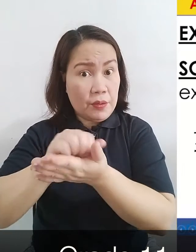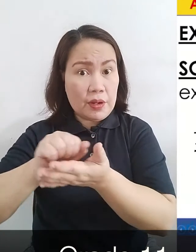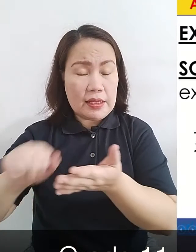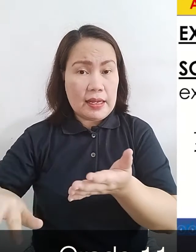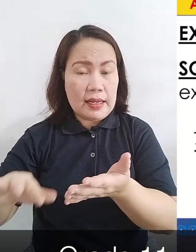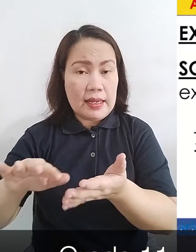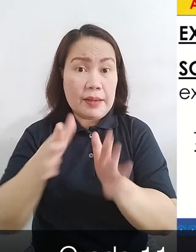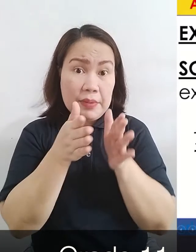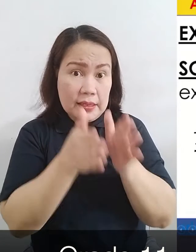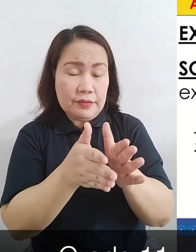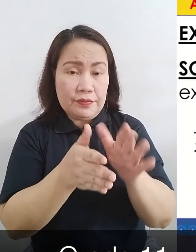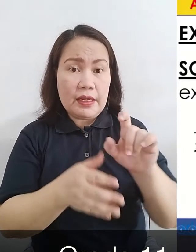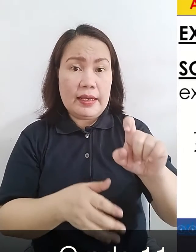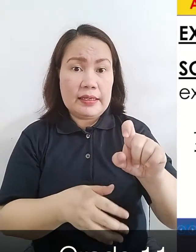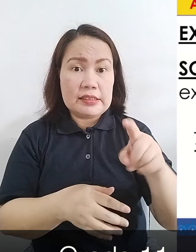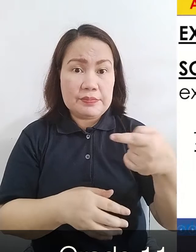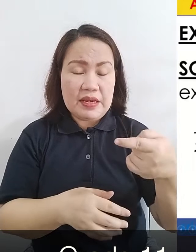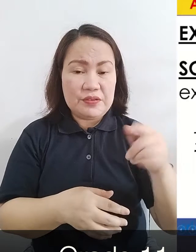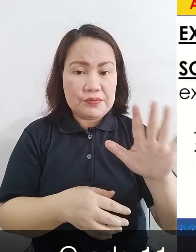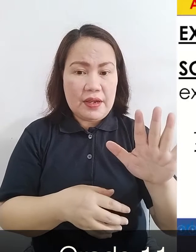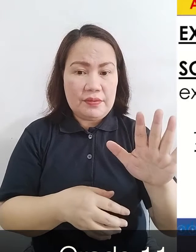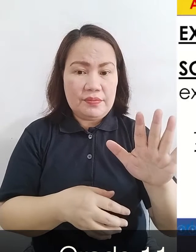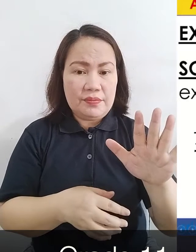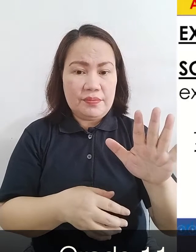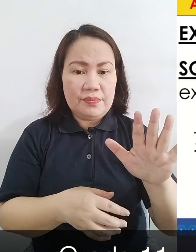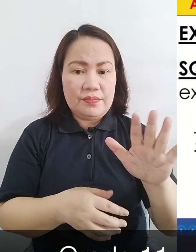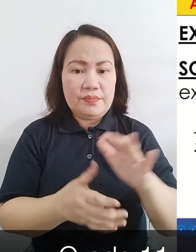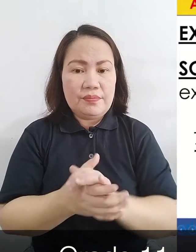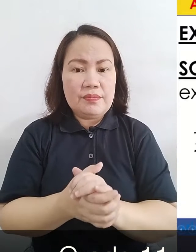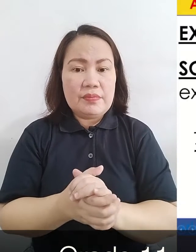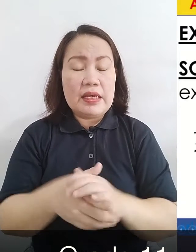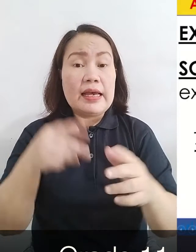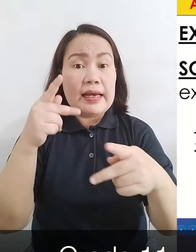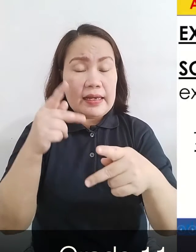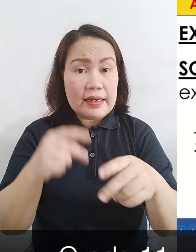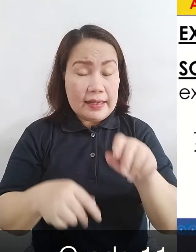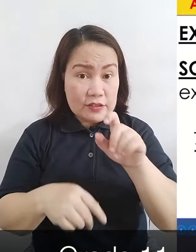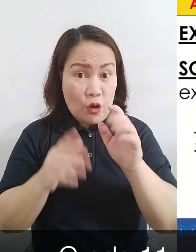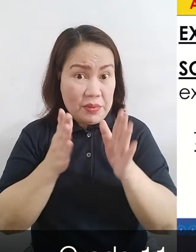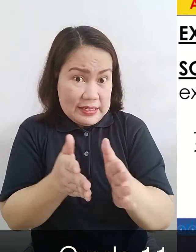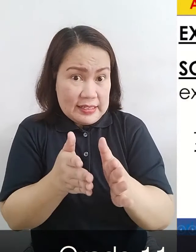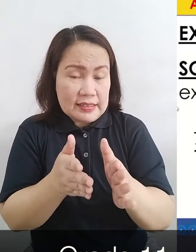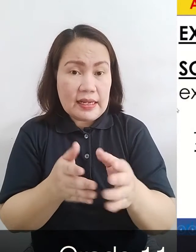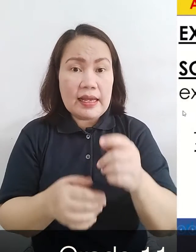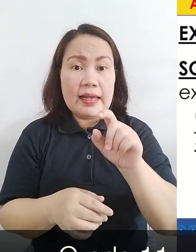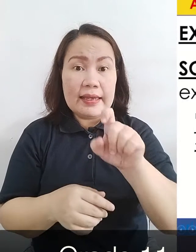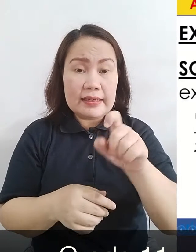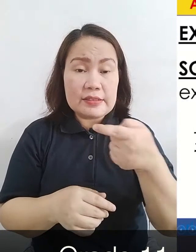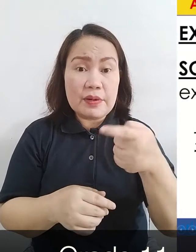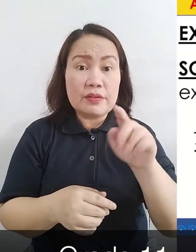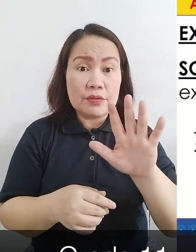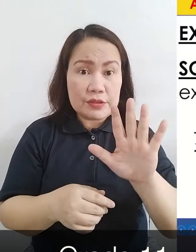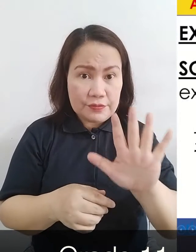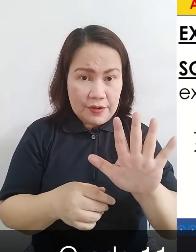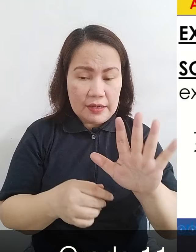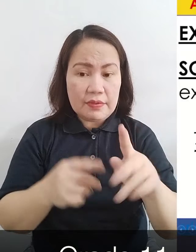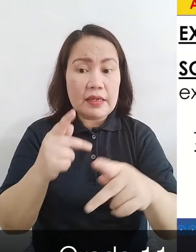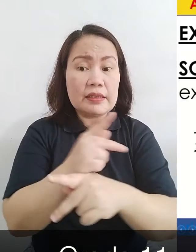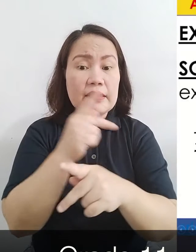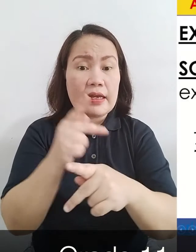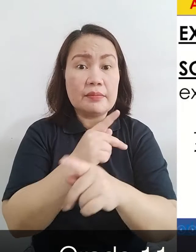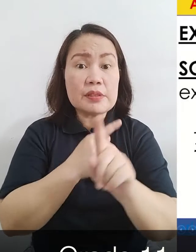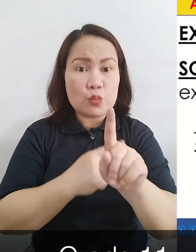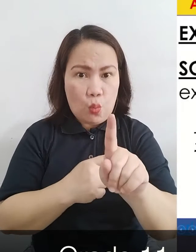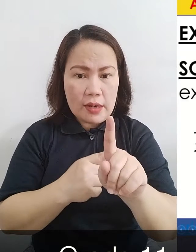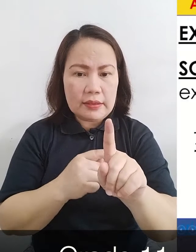3. Ang matitira na lang dyan, x minus 5. So times natin sa 1. So ang natira is